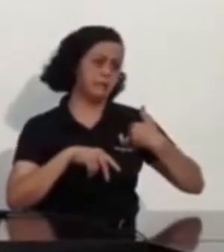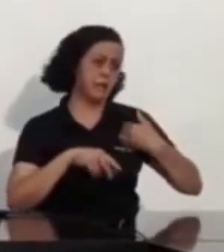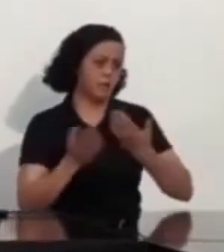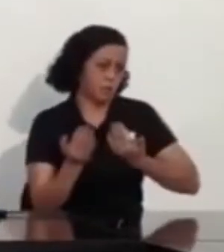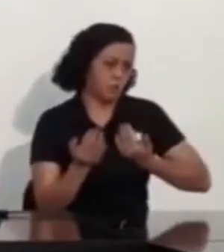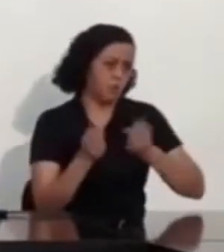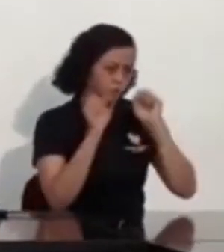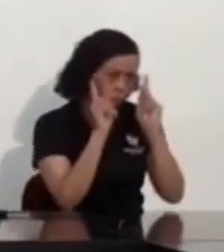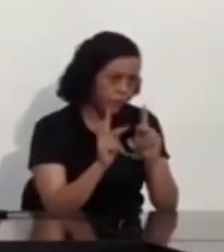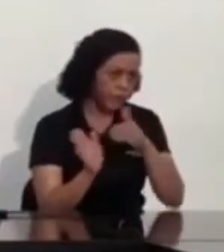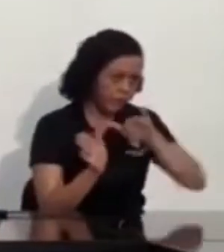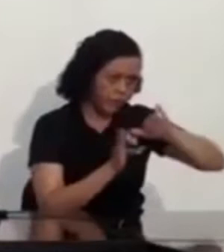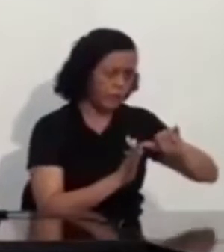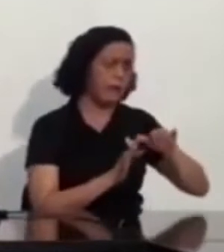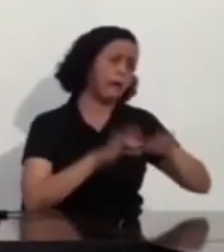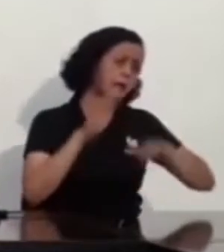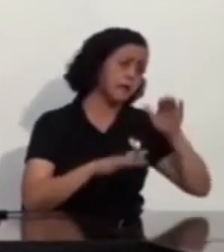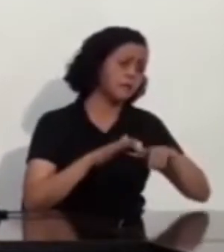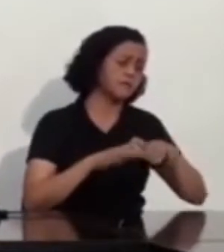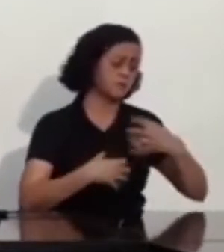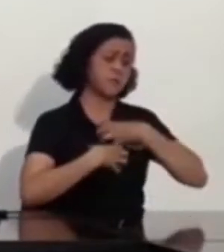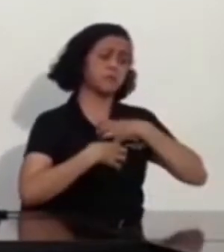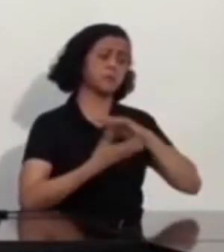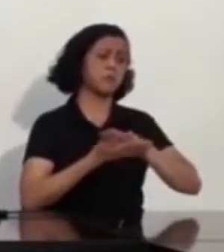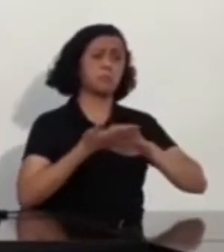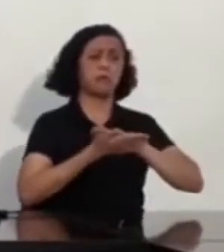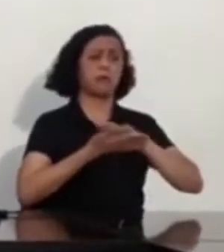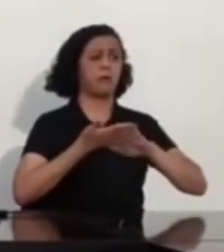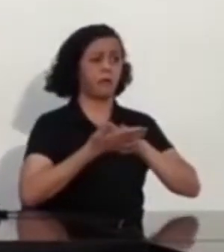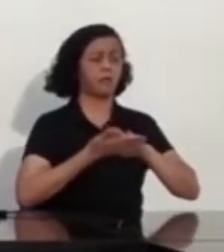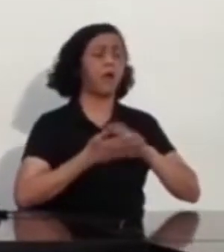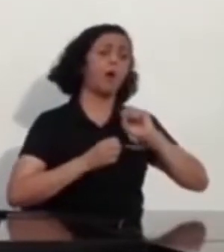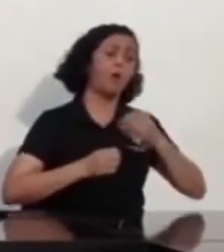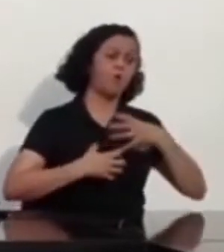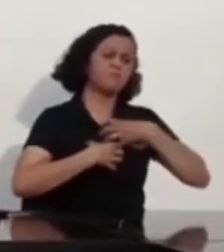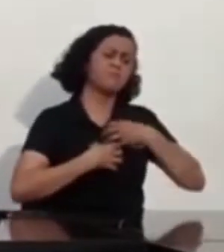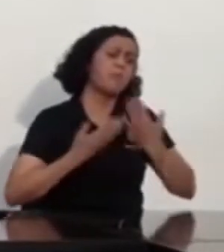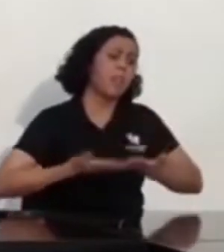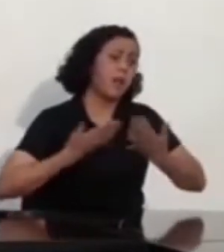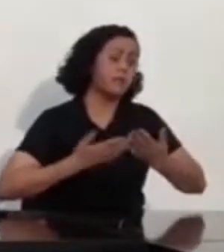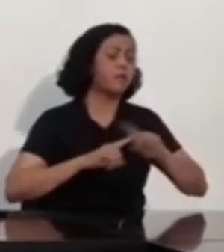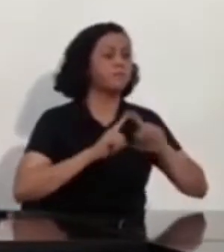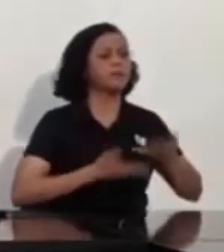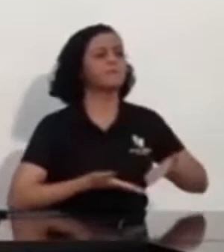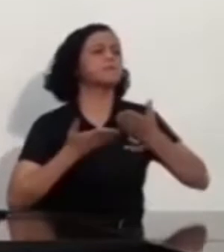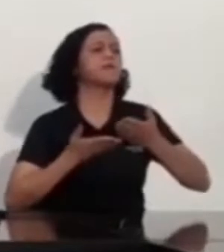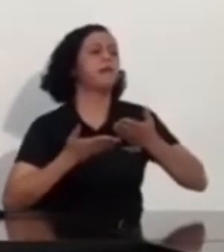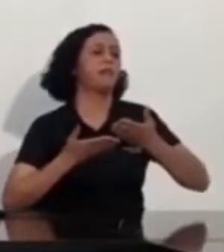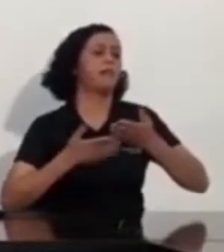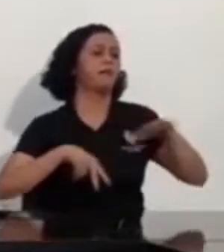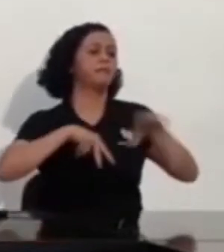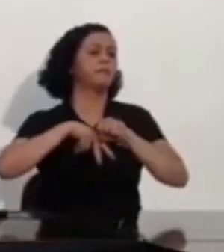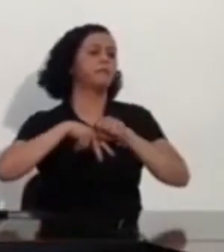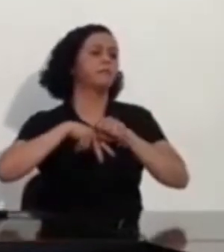quadro assintomático ou um quadro muito leve, você é vetor de contaminação dos outros, principalmente